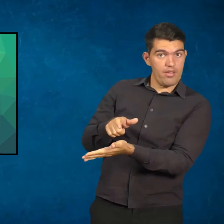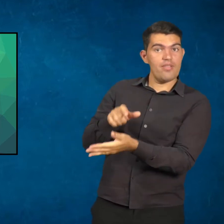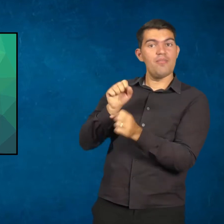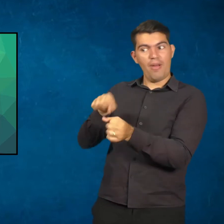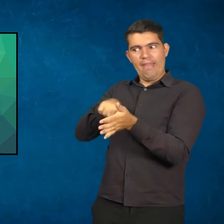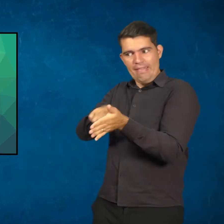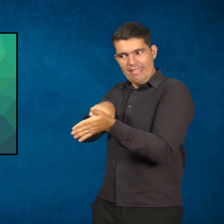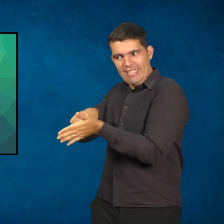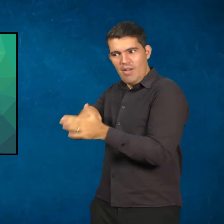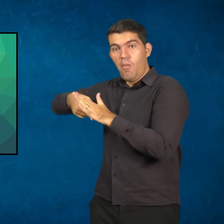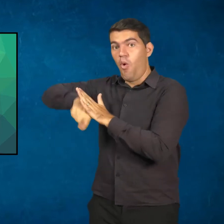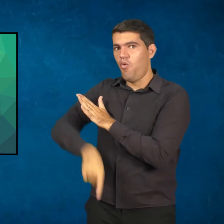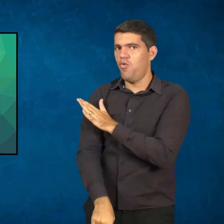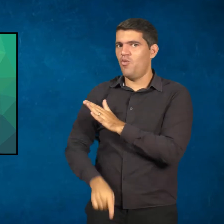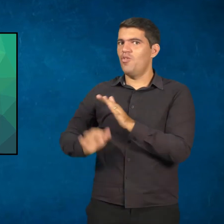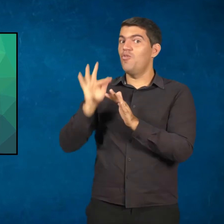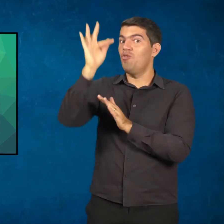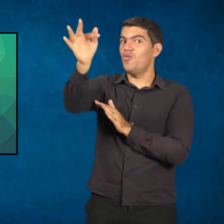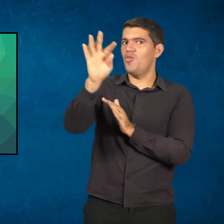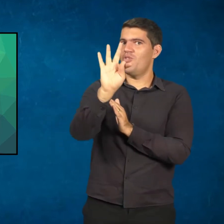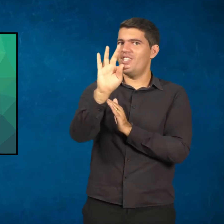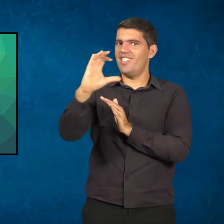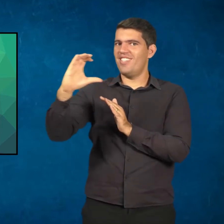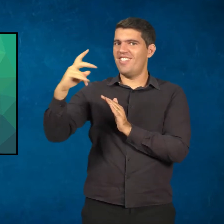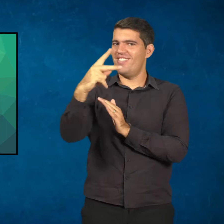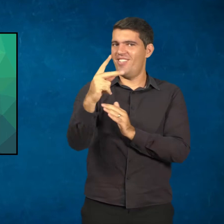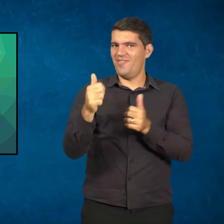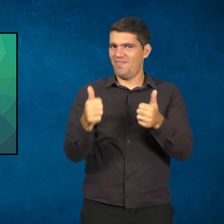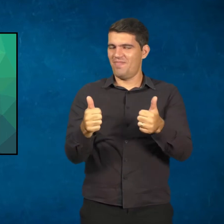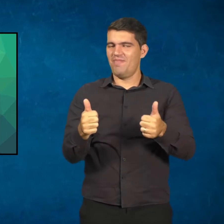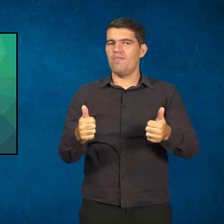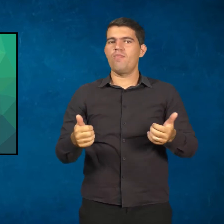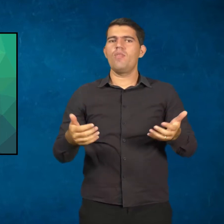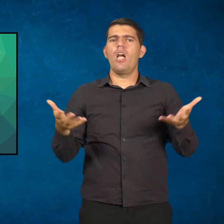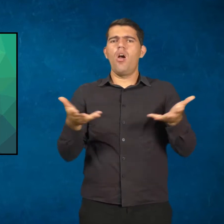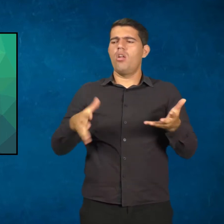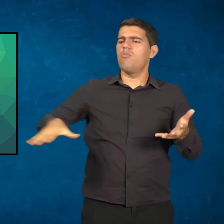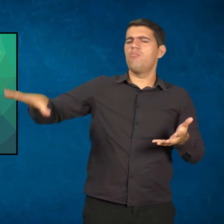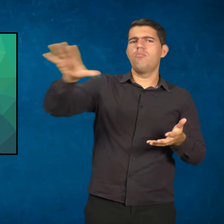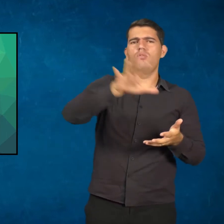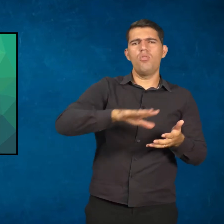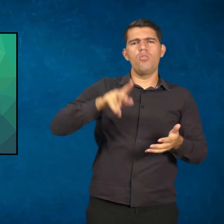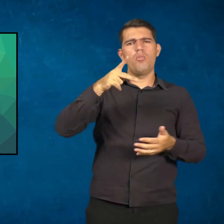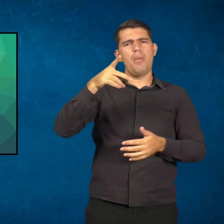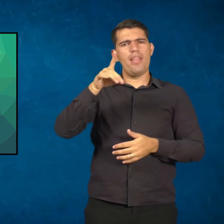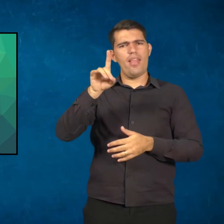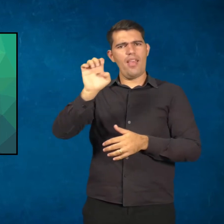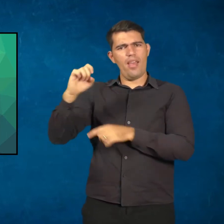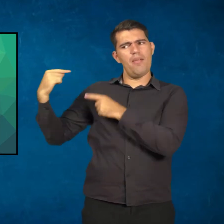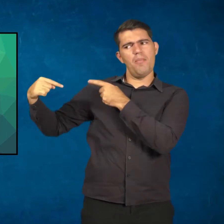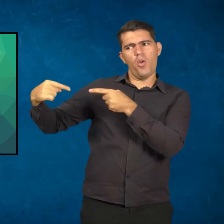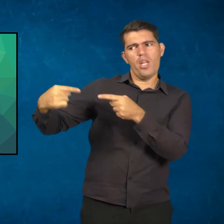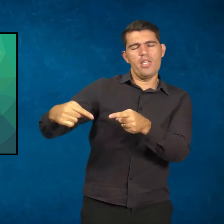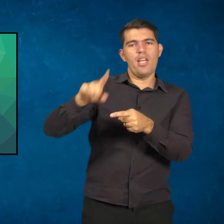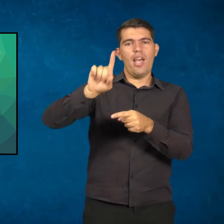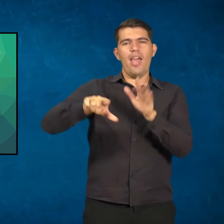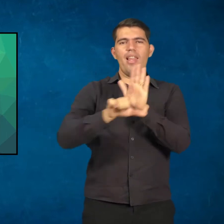possível investigação para o TCC. Enfim, no conjunto dessas políticas do PDE foram criados pela